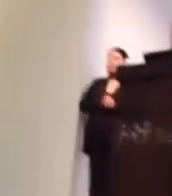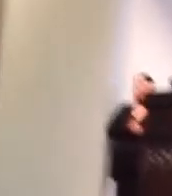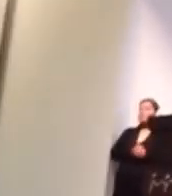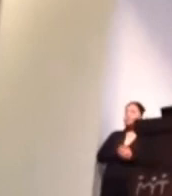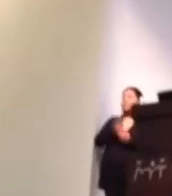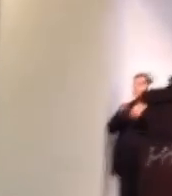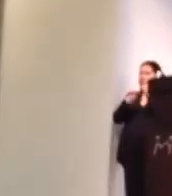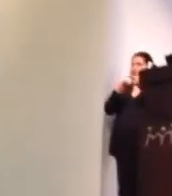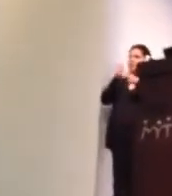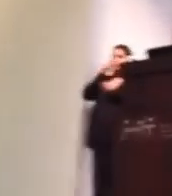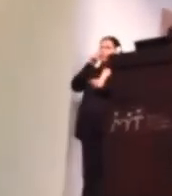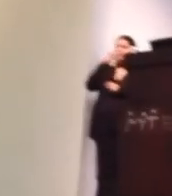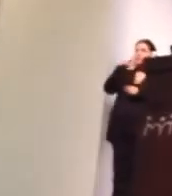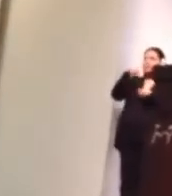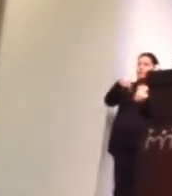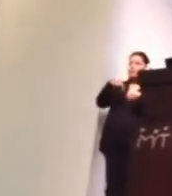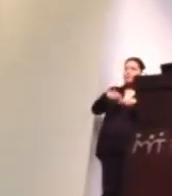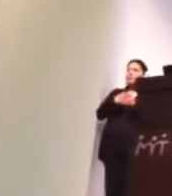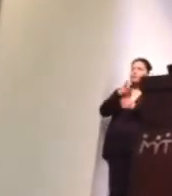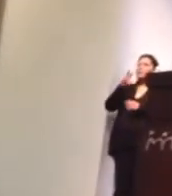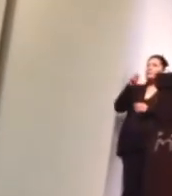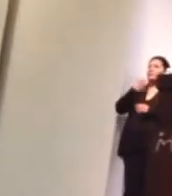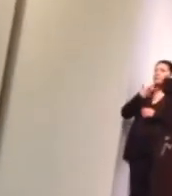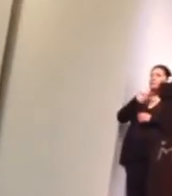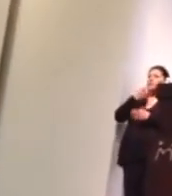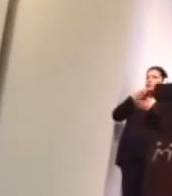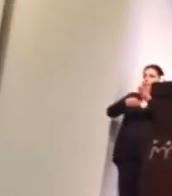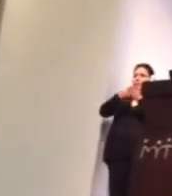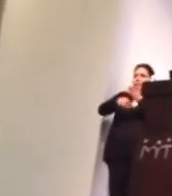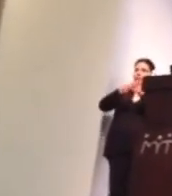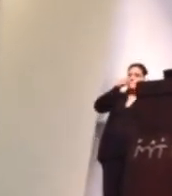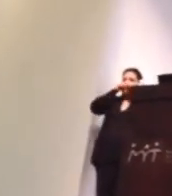Vamos a ver aquí los que tienen falta de atención.